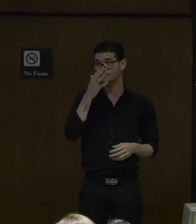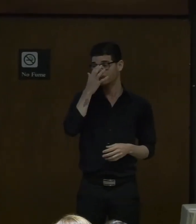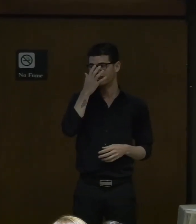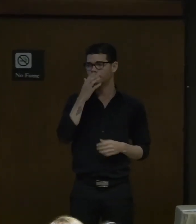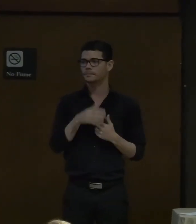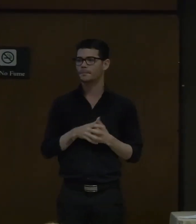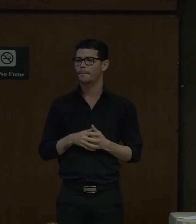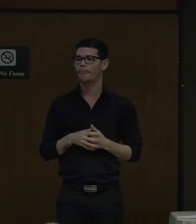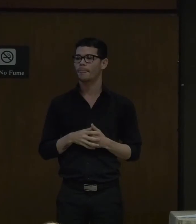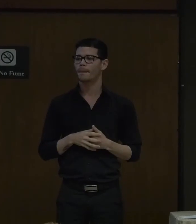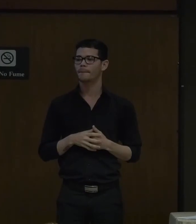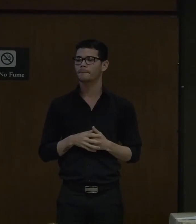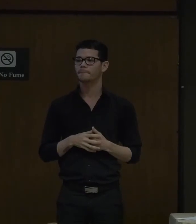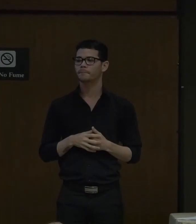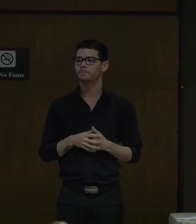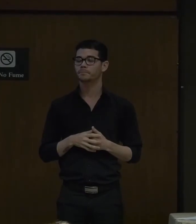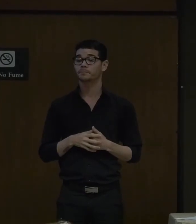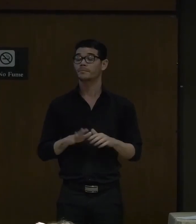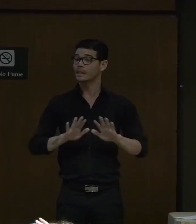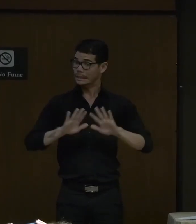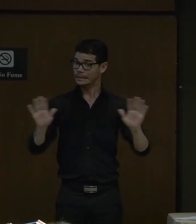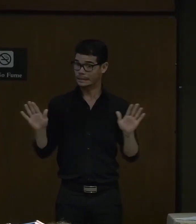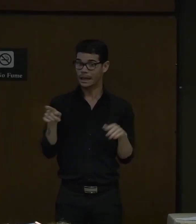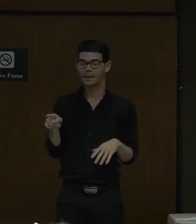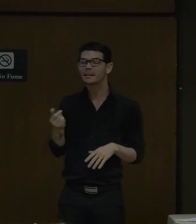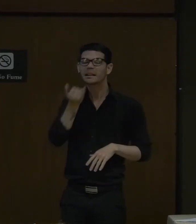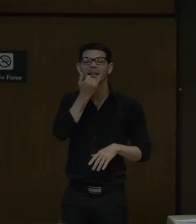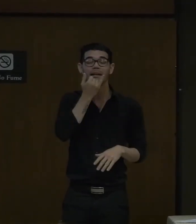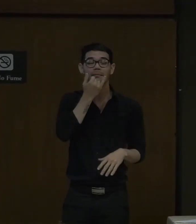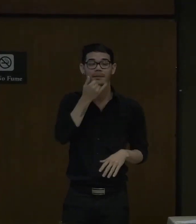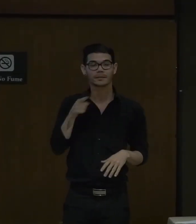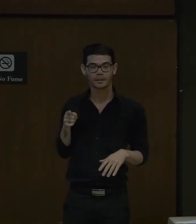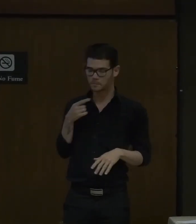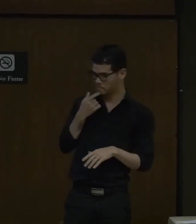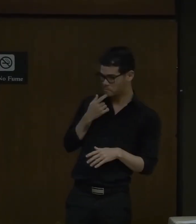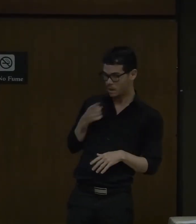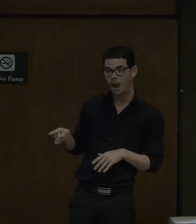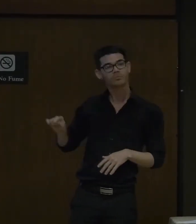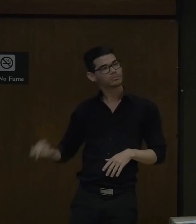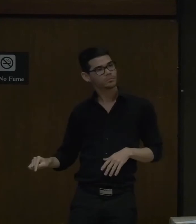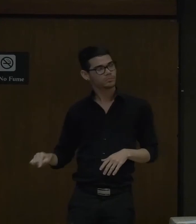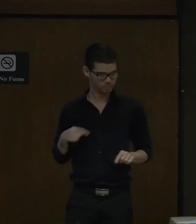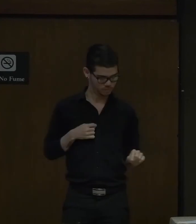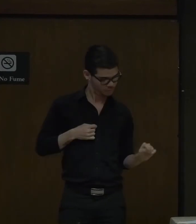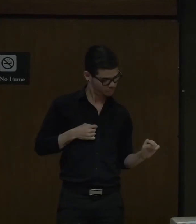Entonces, lo que nosotros vimos era que las personas sordas bilingües reaccionaban de manera diferente